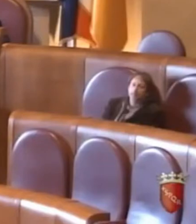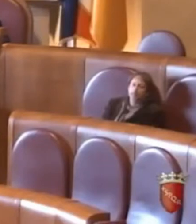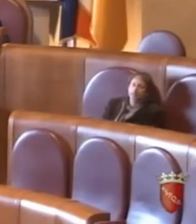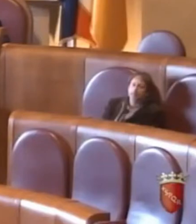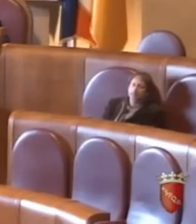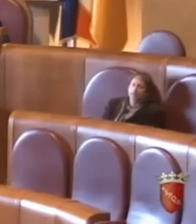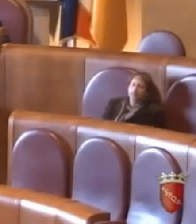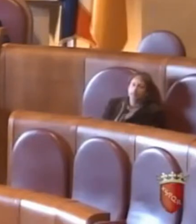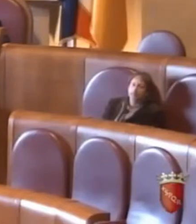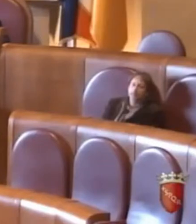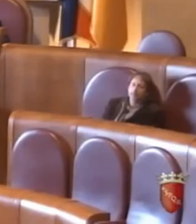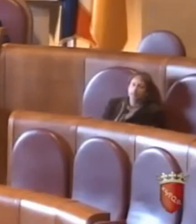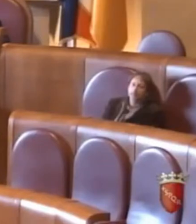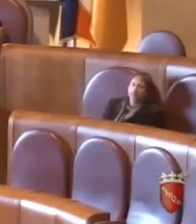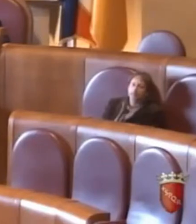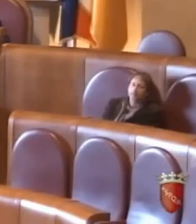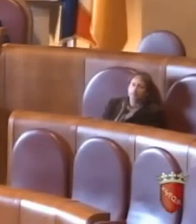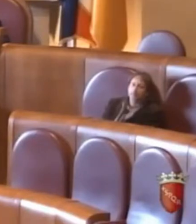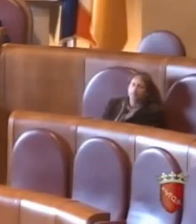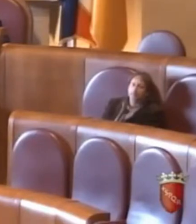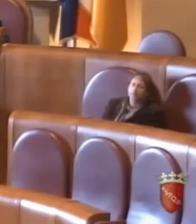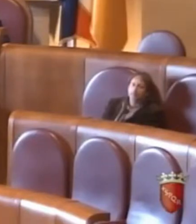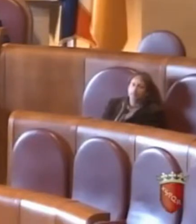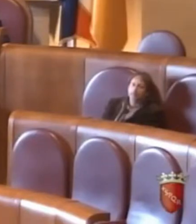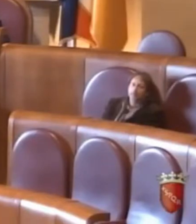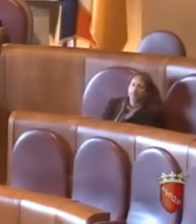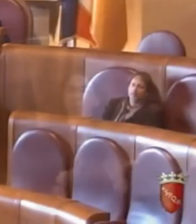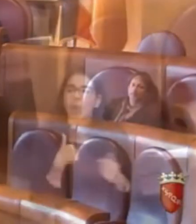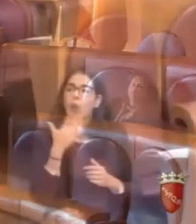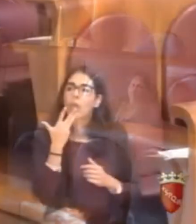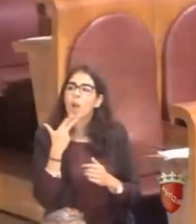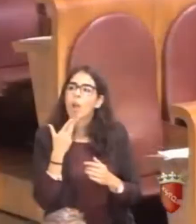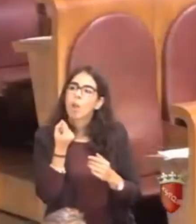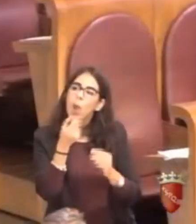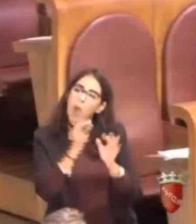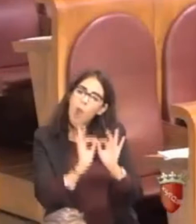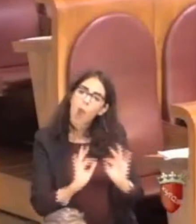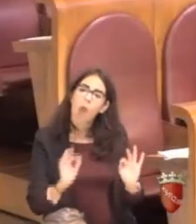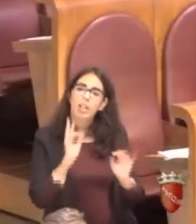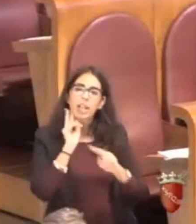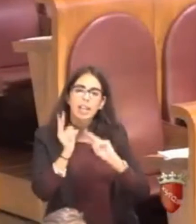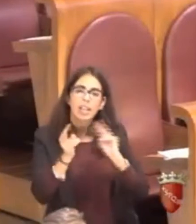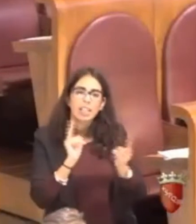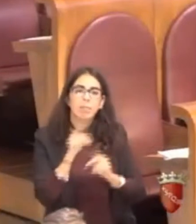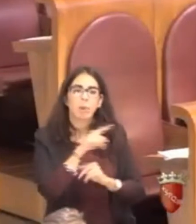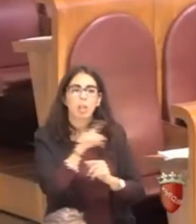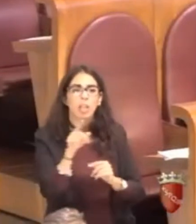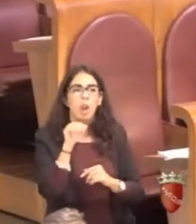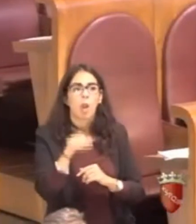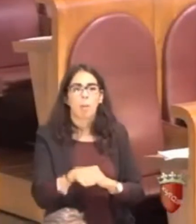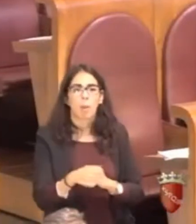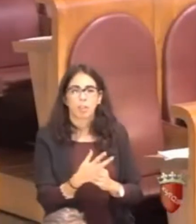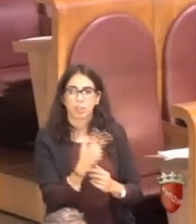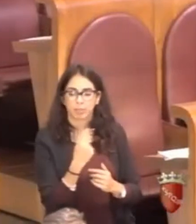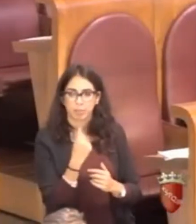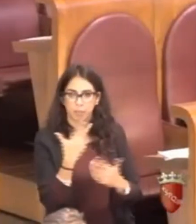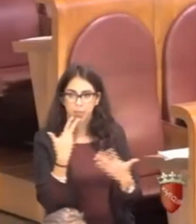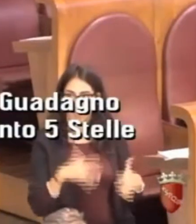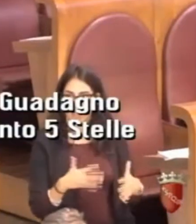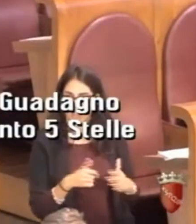coordinamento. Però voglio andare un attimo con ordine e rispondere alle opposizioni,